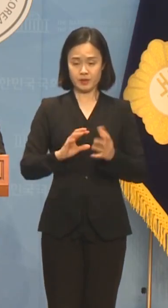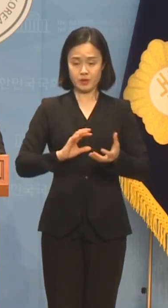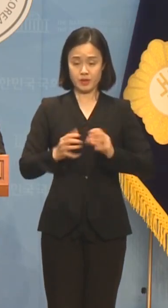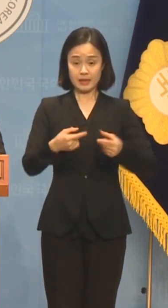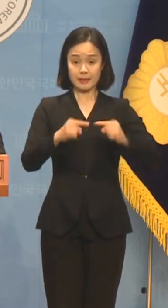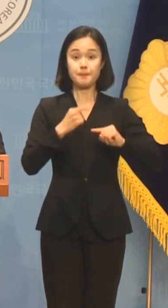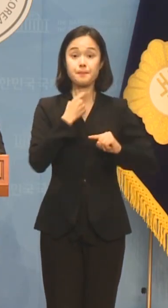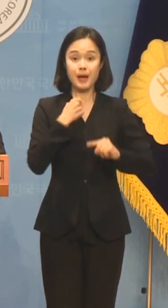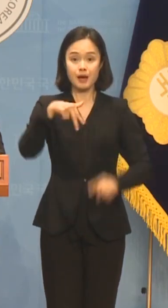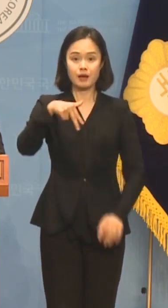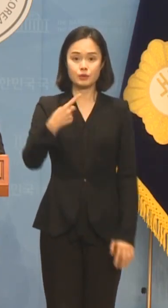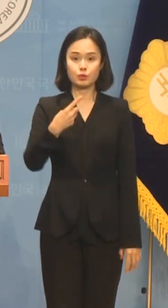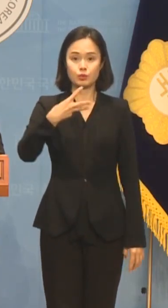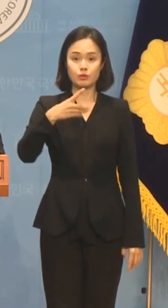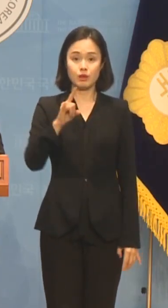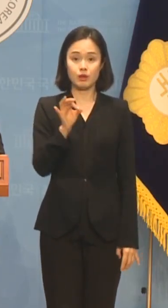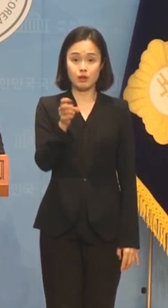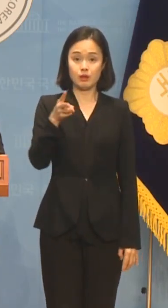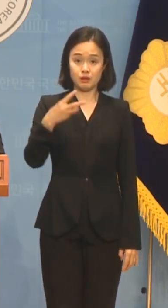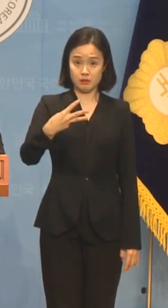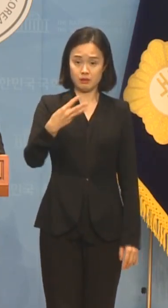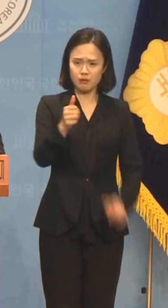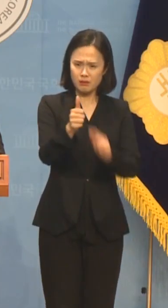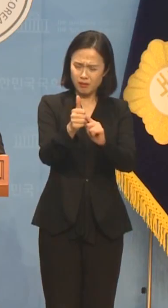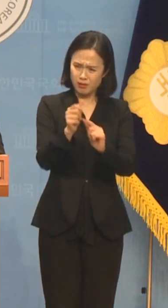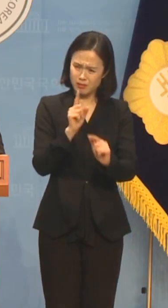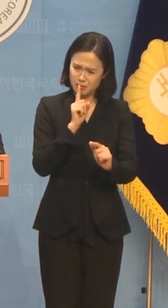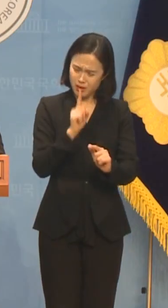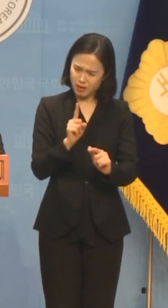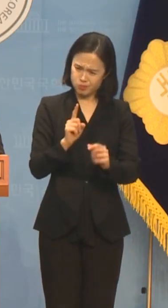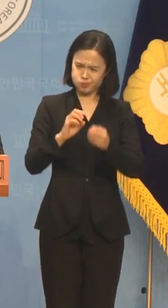비판 없이 엉뚱한 소리를 한 것입니다.